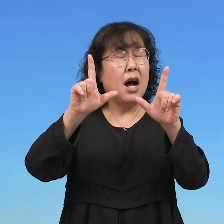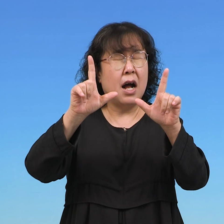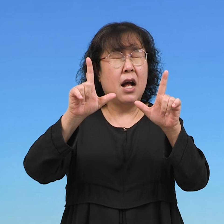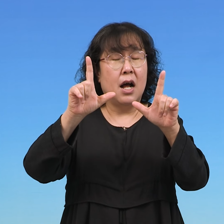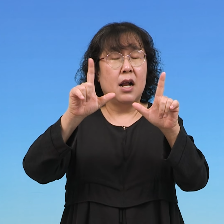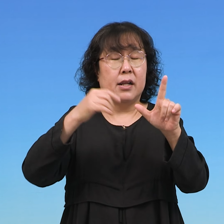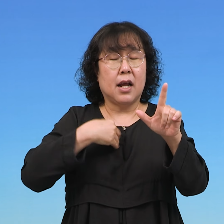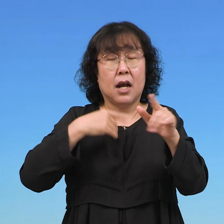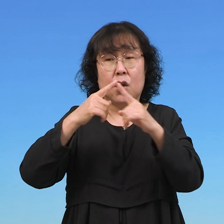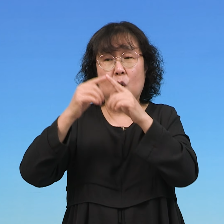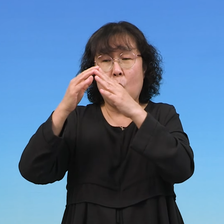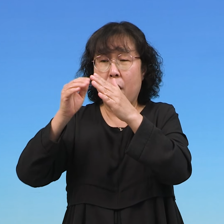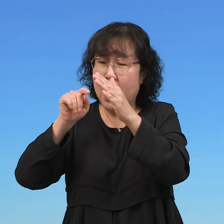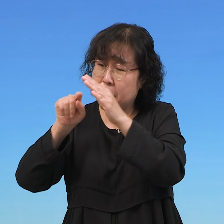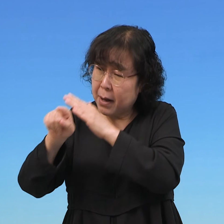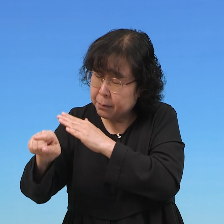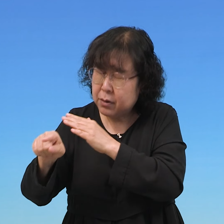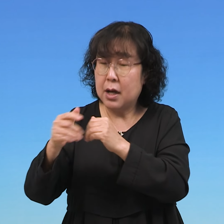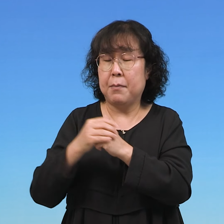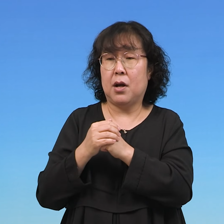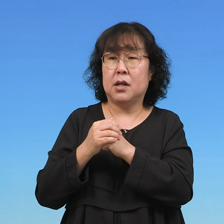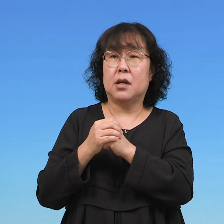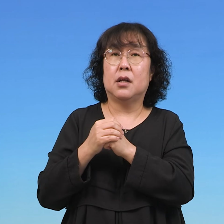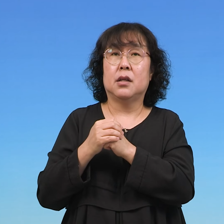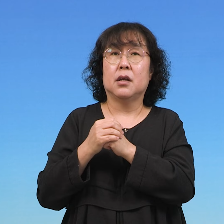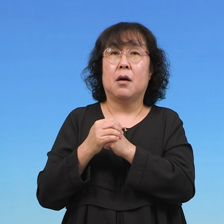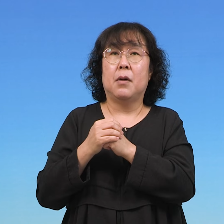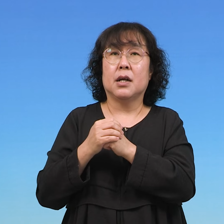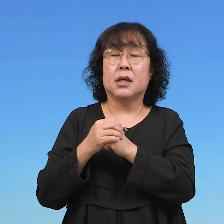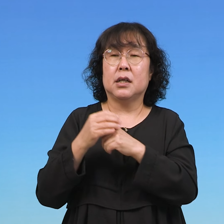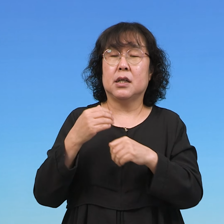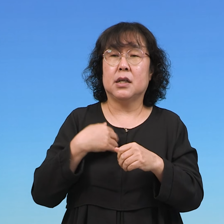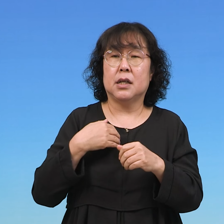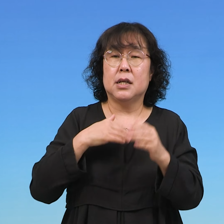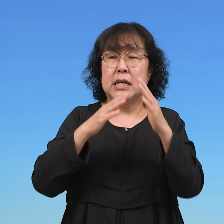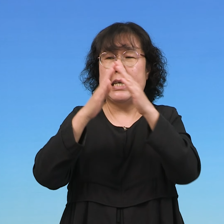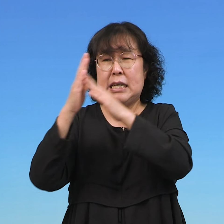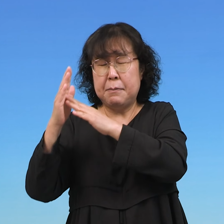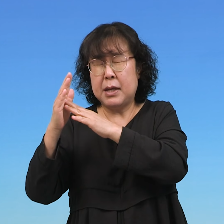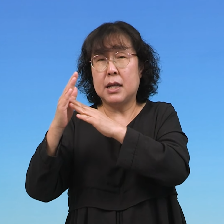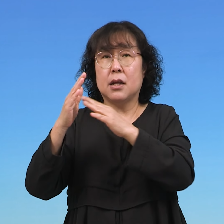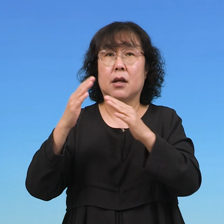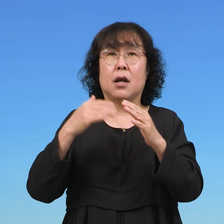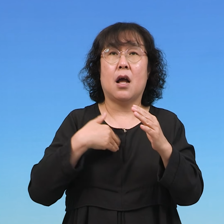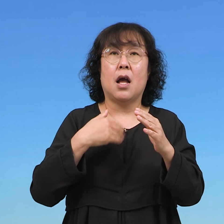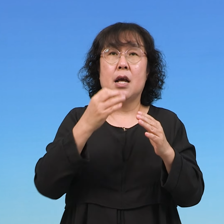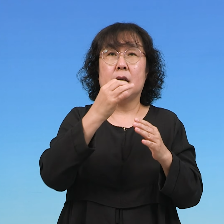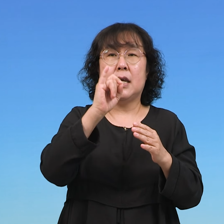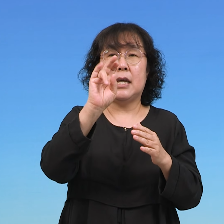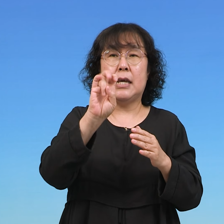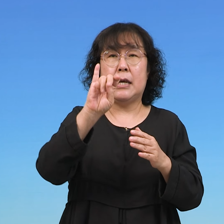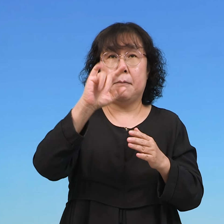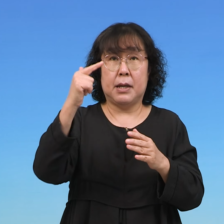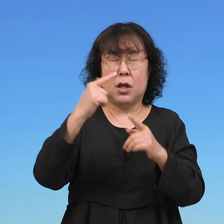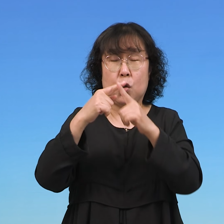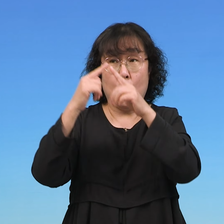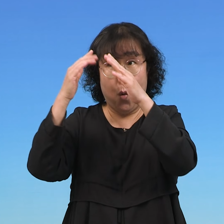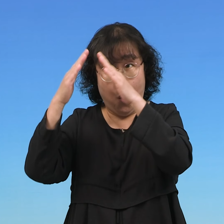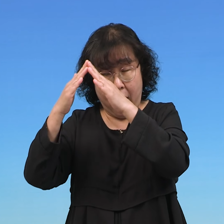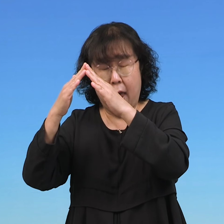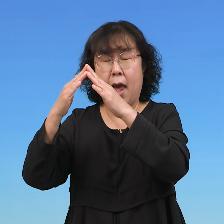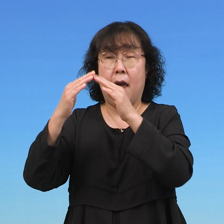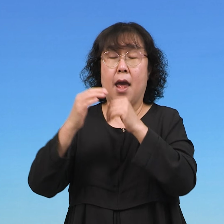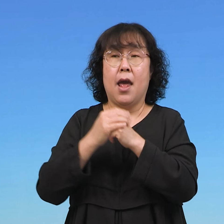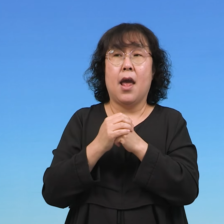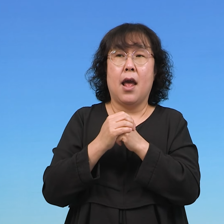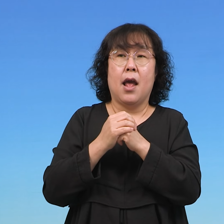살려줬어요. 주일날 이제 교회에서 진짜 그 이민교육에 저는요, 아무리 정신없이 바빠도